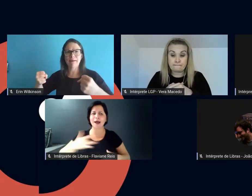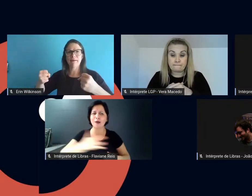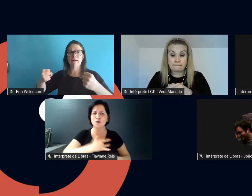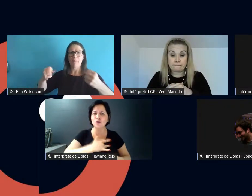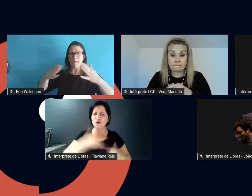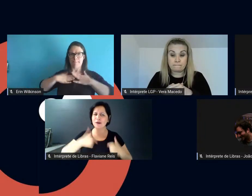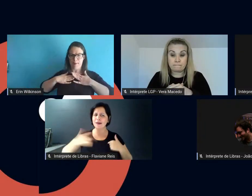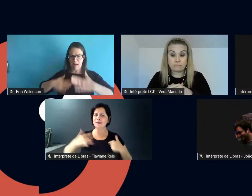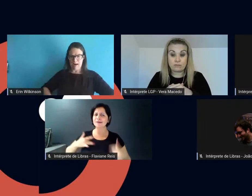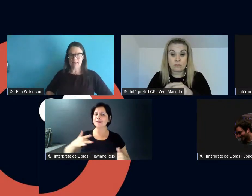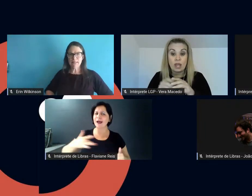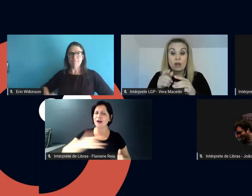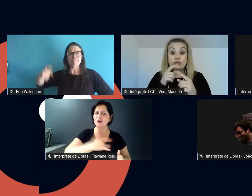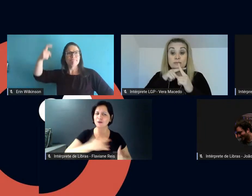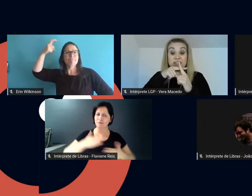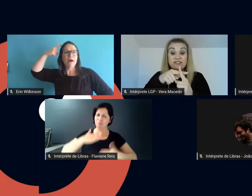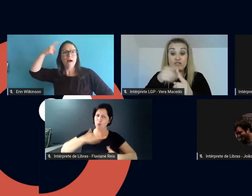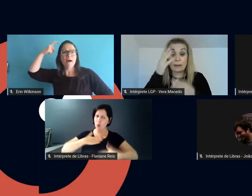aprender